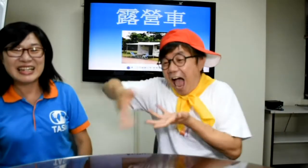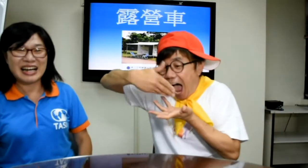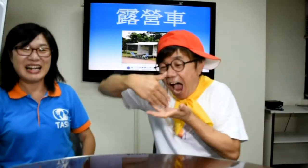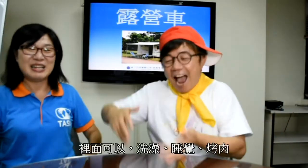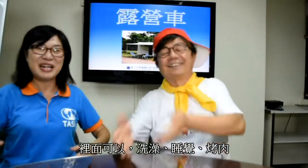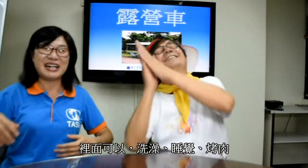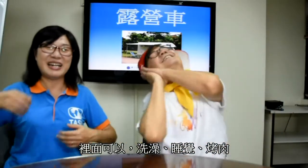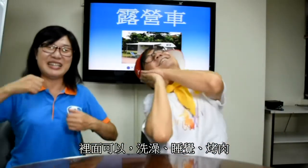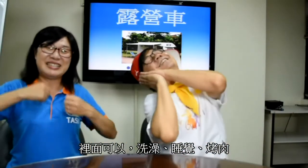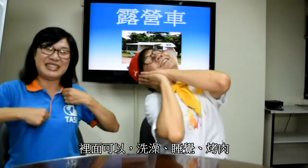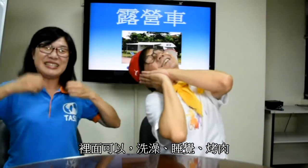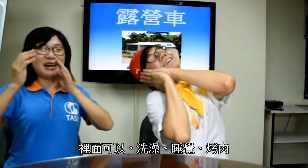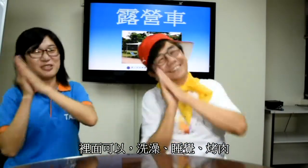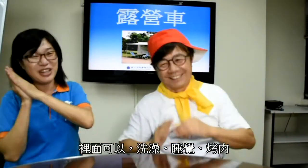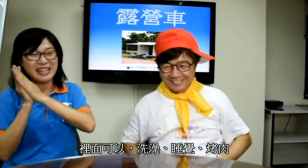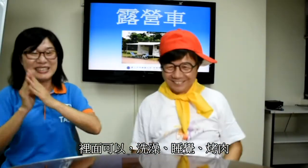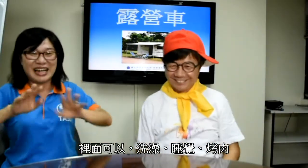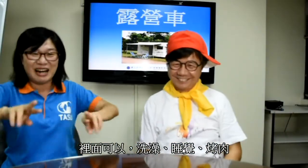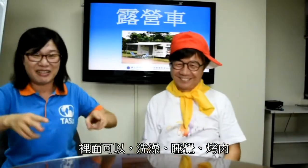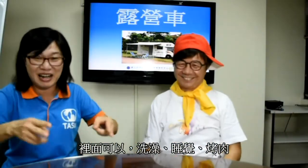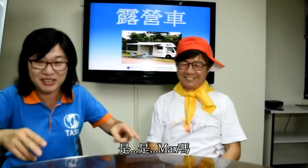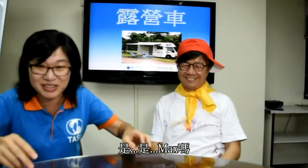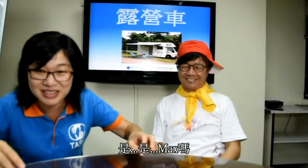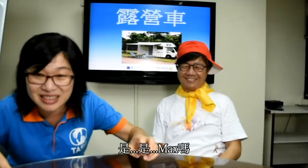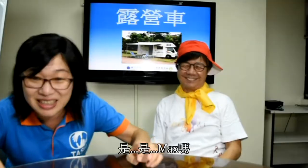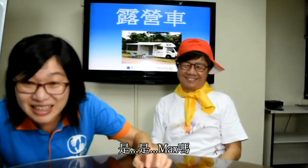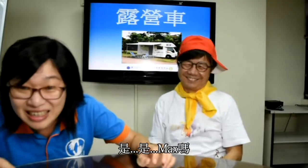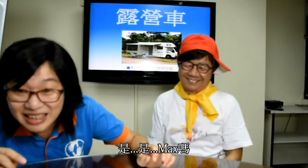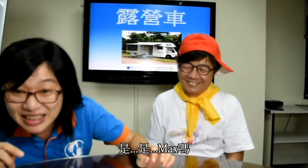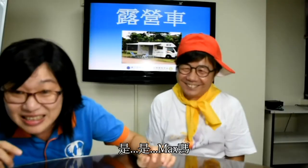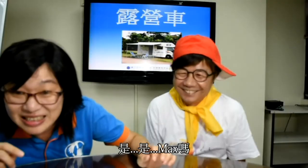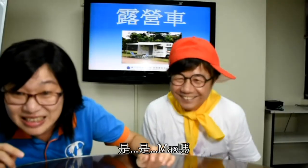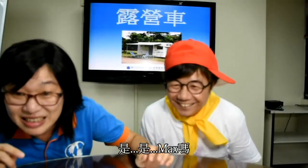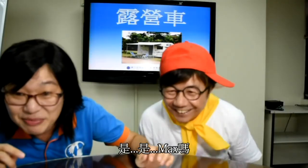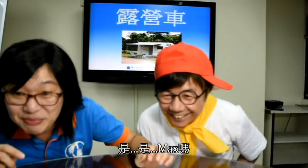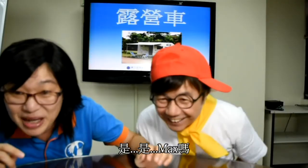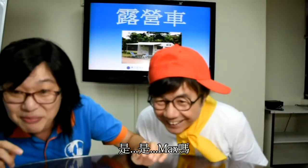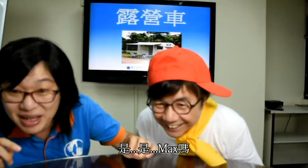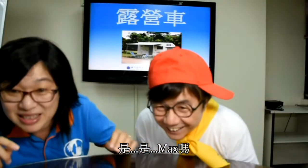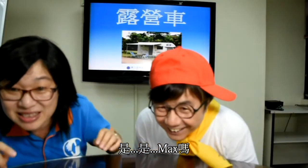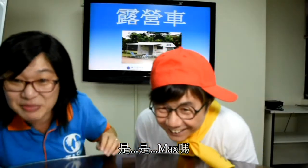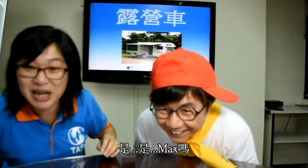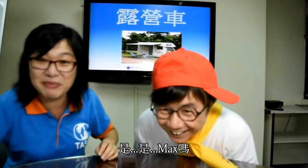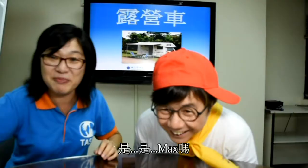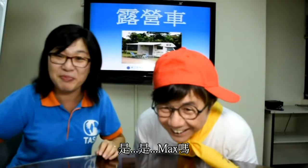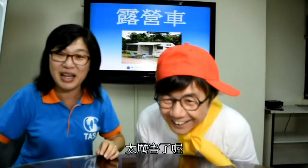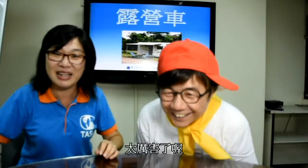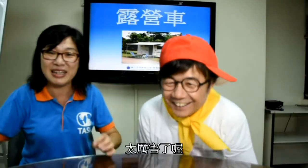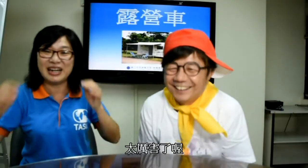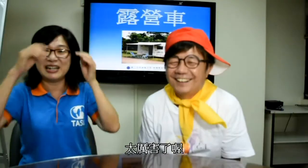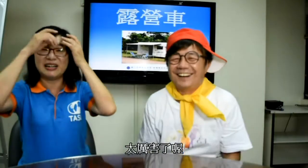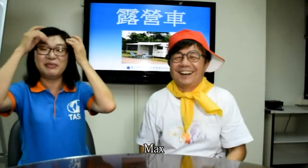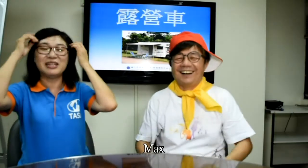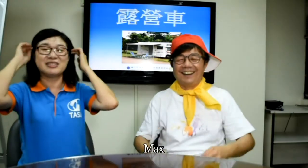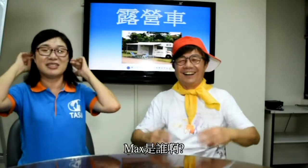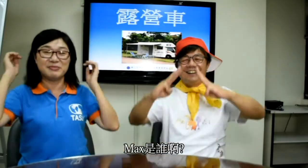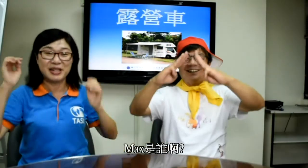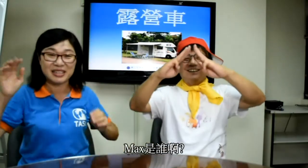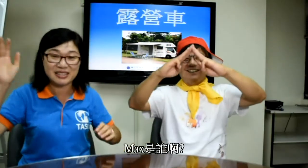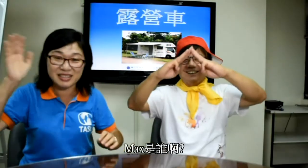里面可以洗澡、睡觉、烤肉，是。Max 吗？太厉害了哦 ，Max 是